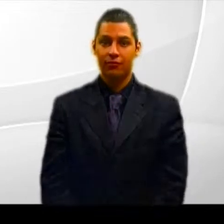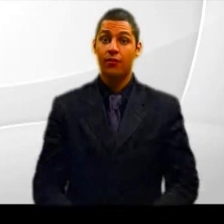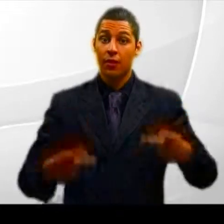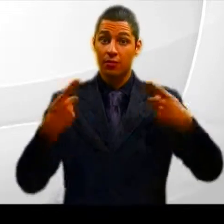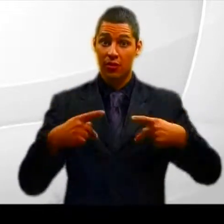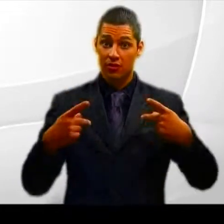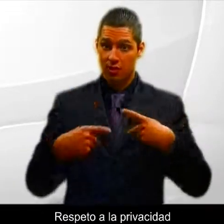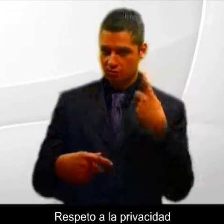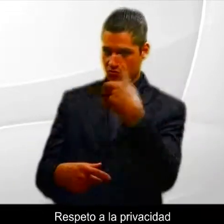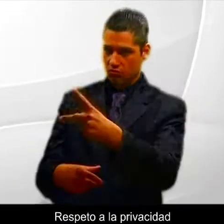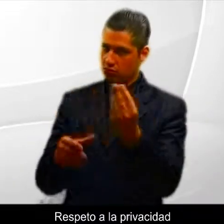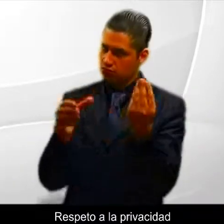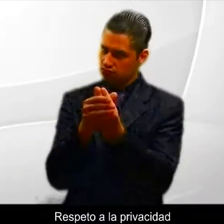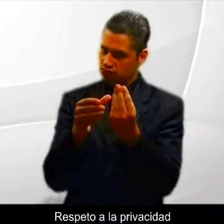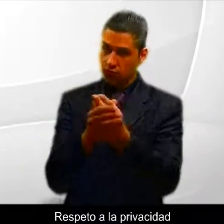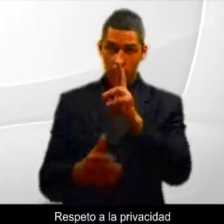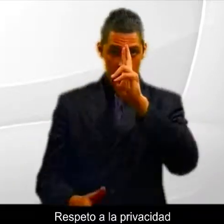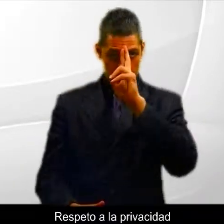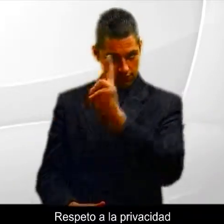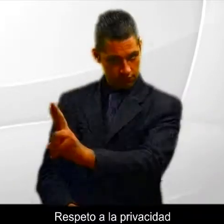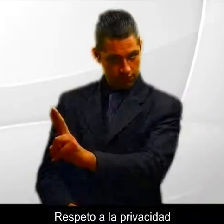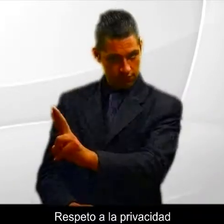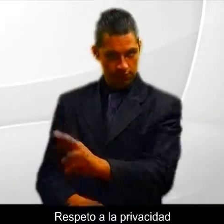Artículo 22. Respeto de la privacidad